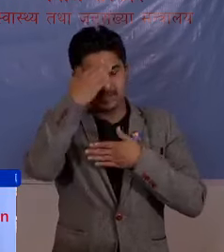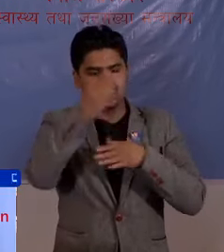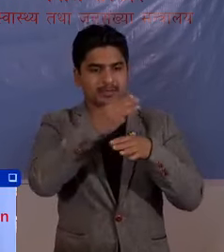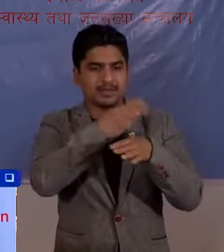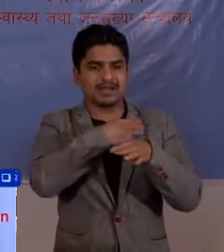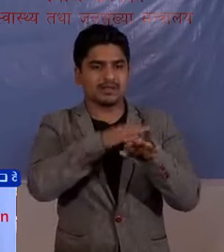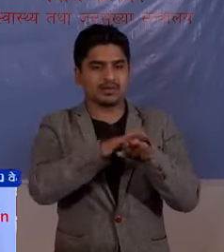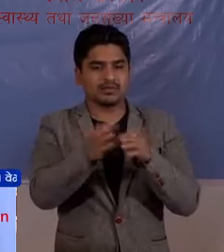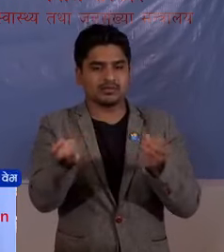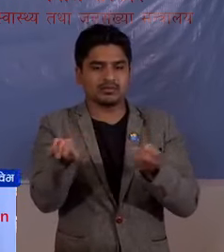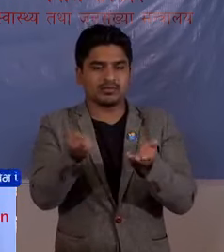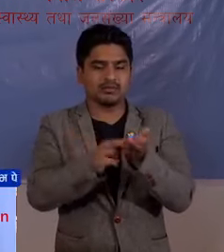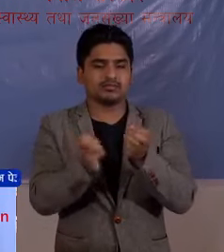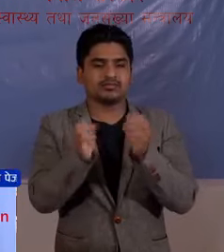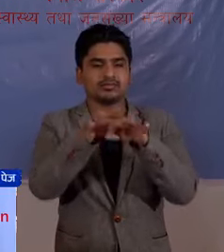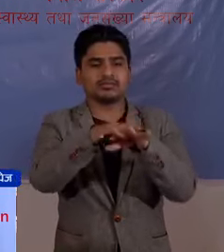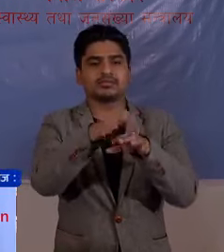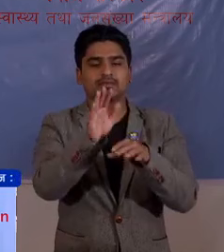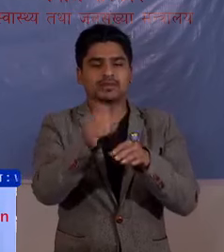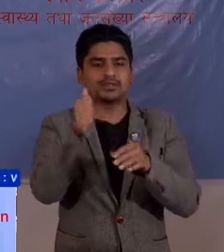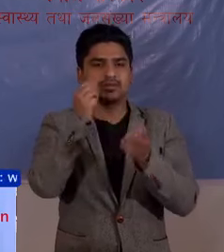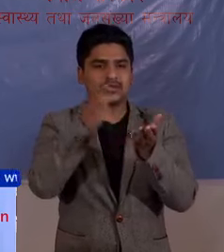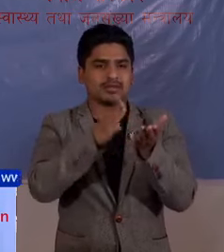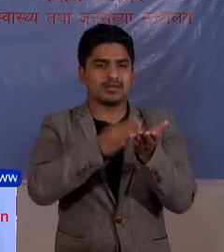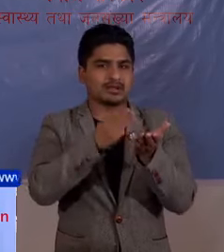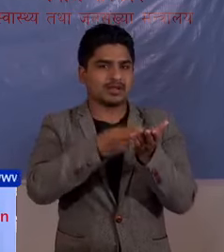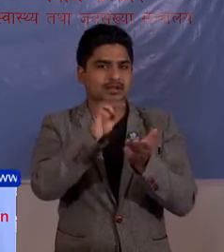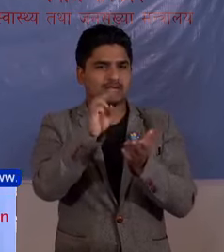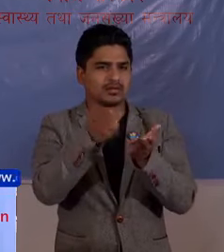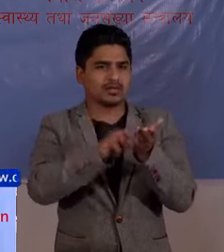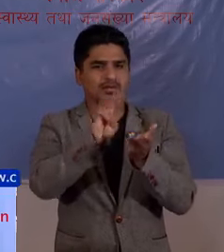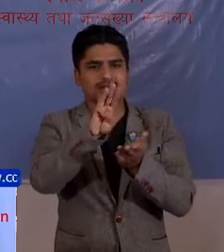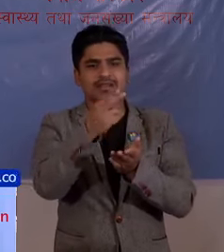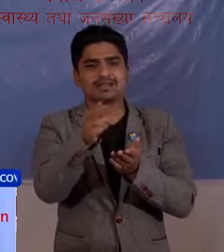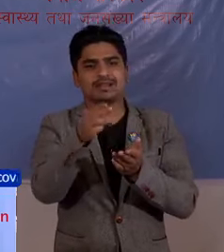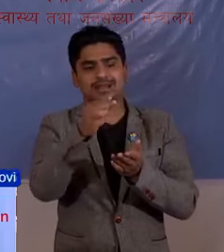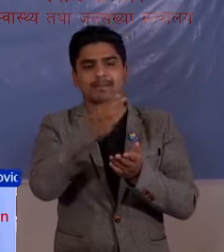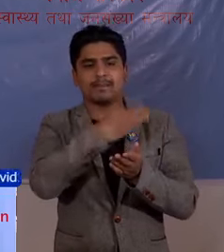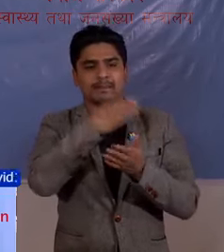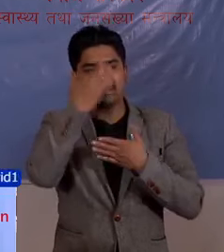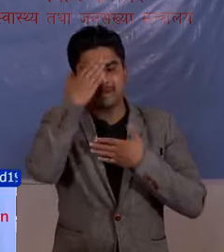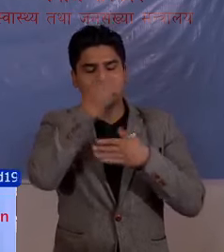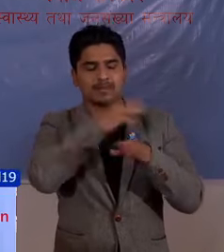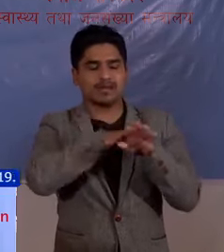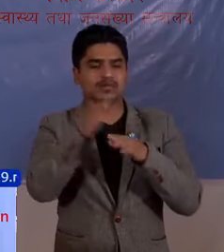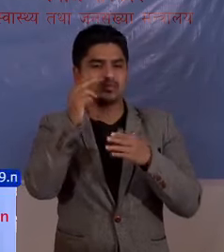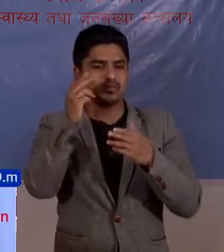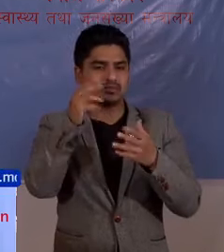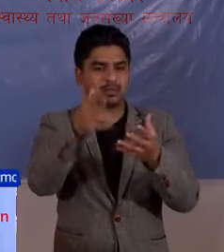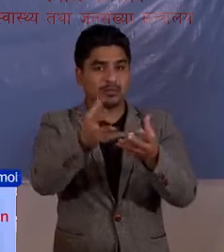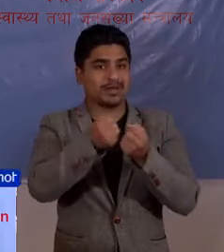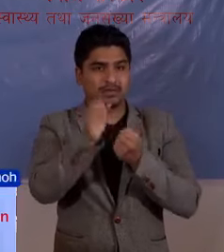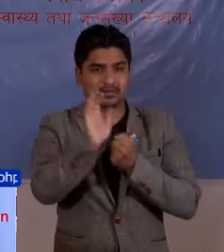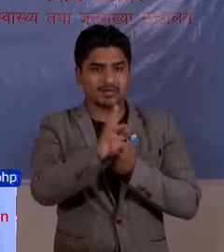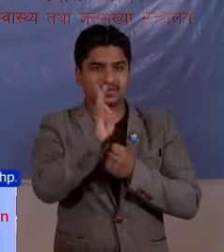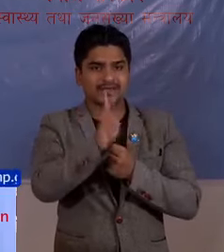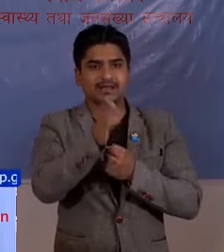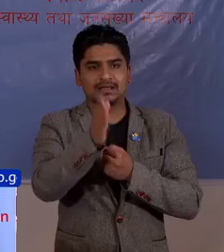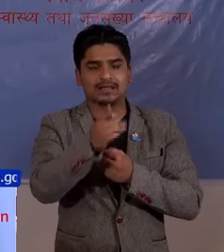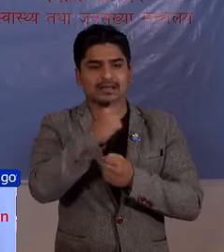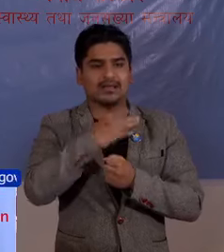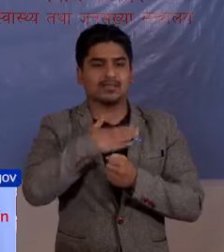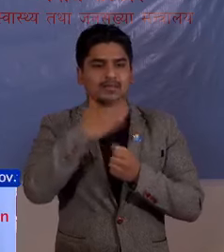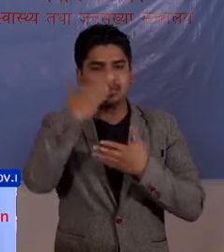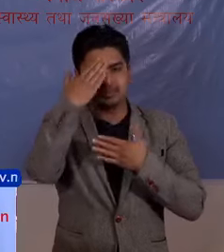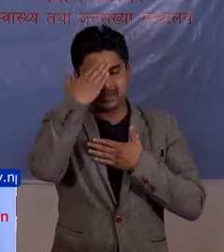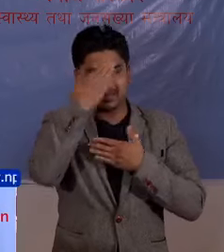संक्रमितको संख्यामा वृद्धि भएको छ। हिजो मात्रै थप 3 जना संक्रमितको पहिचान भएको छ। यसले गर्दाखेरि हाम्रो